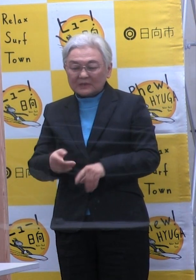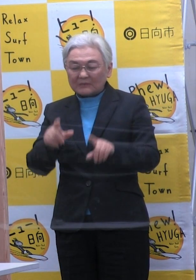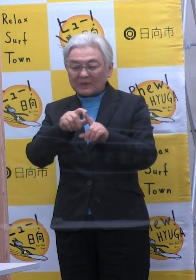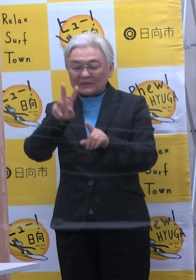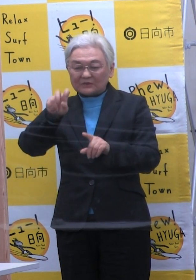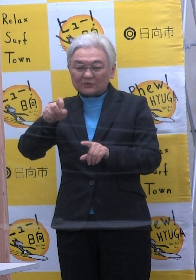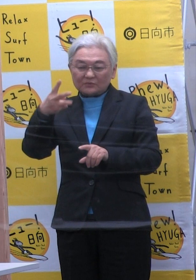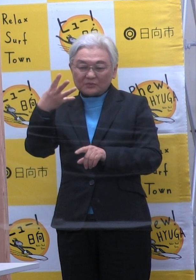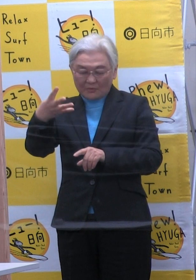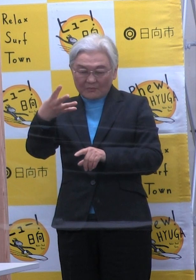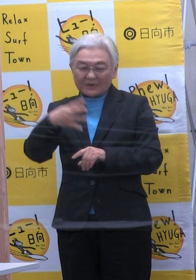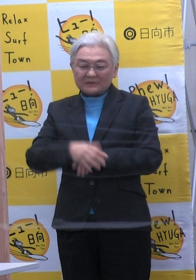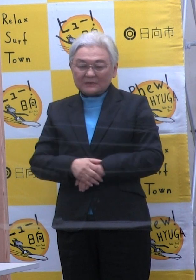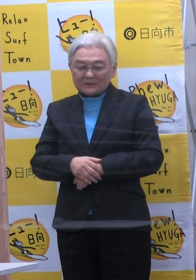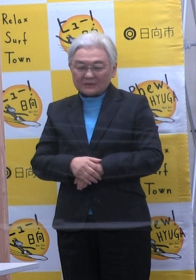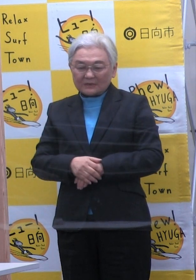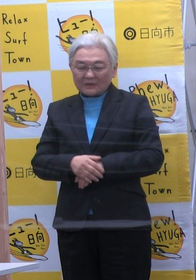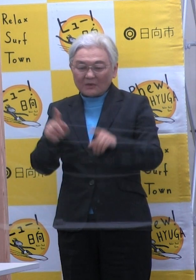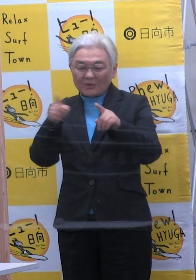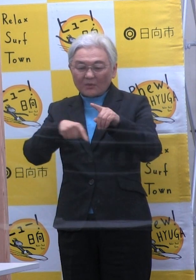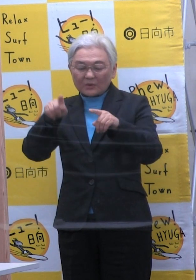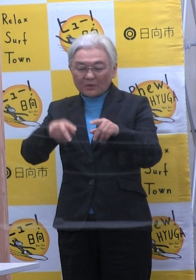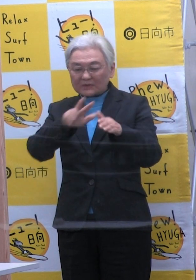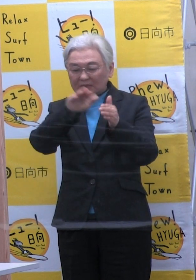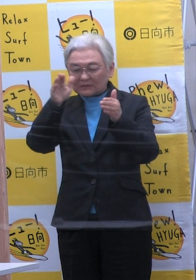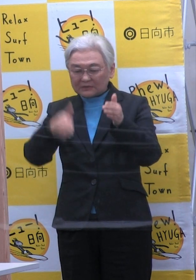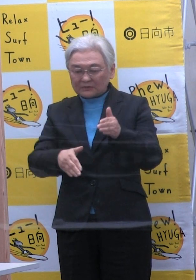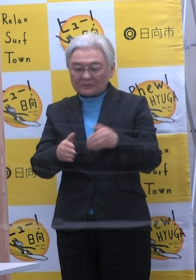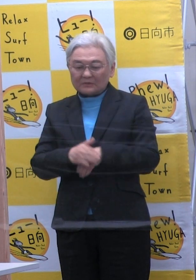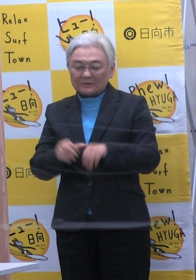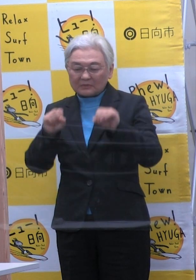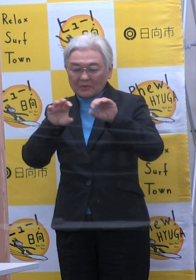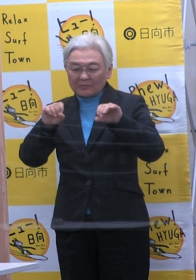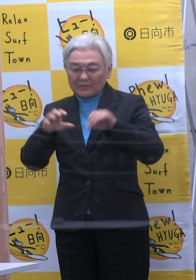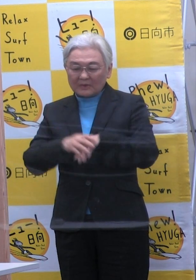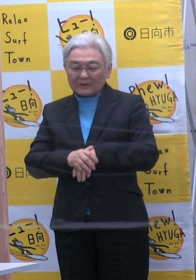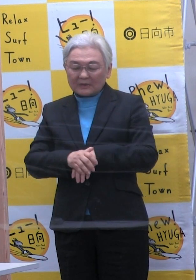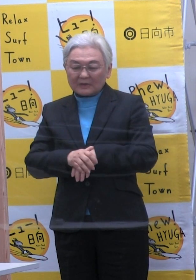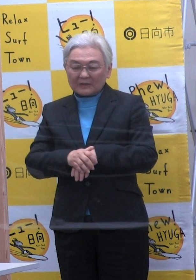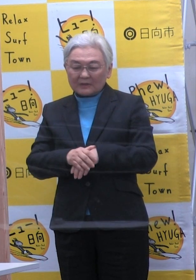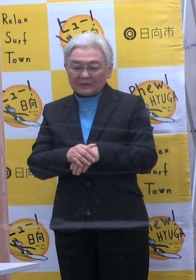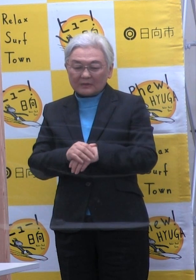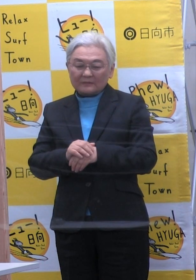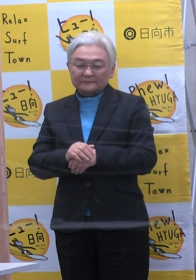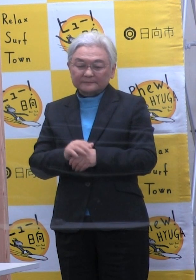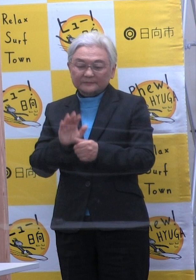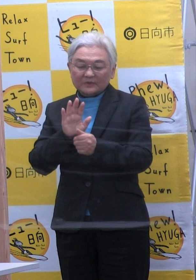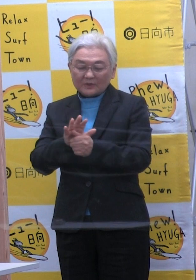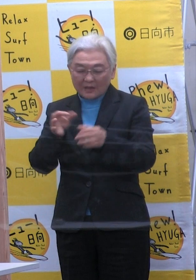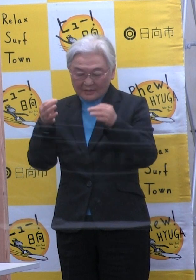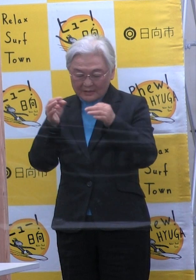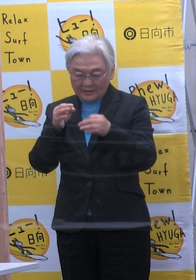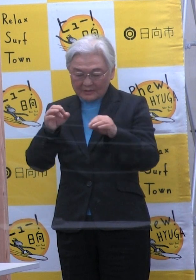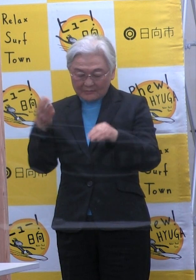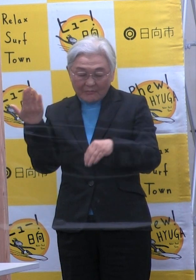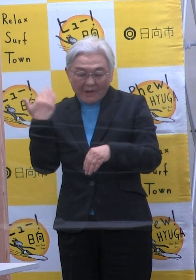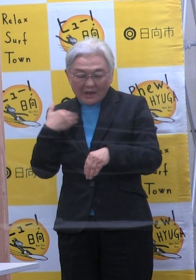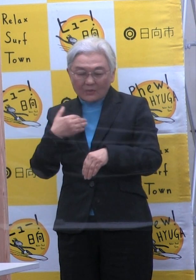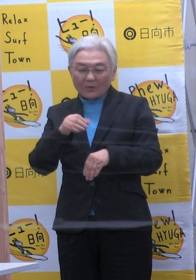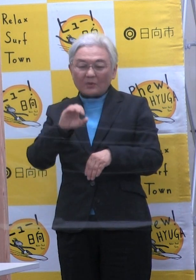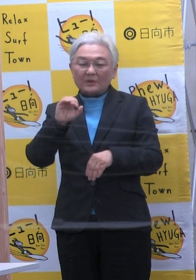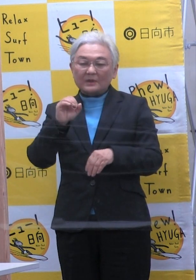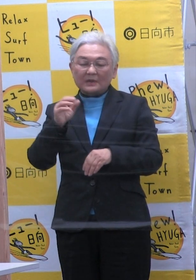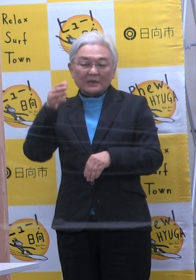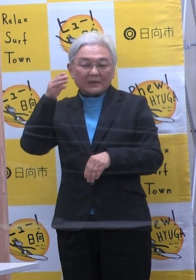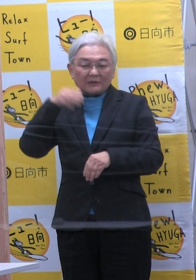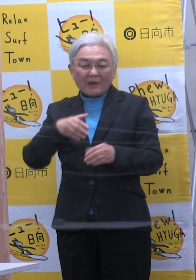公共施設マネジメントの取り組みとして、公共施設老朽化対策事業において、旧岩脇中学